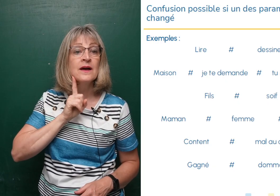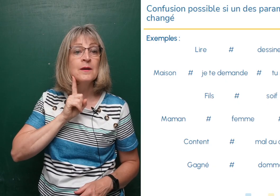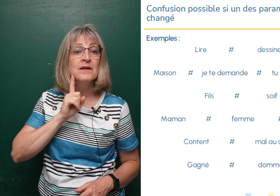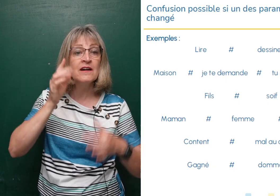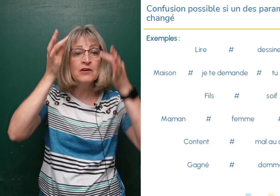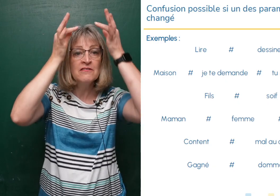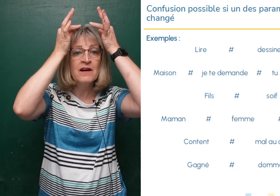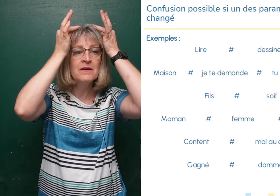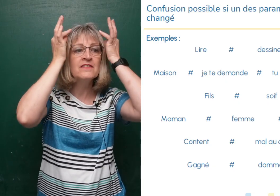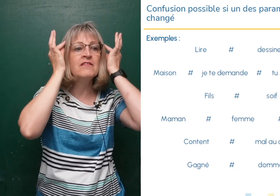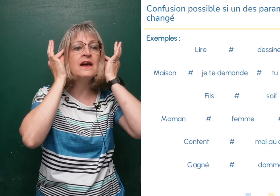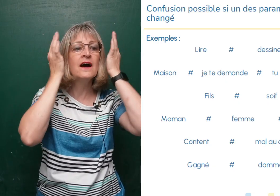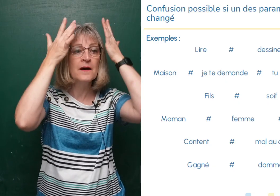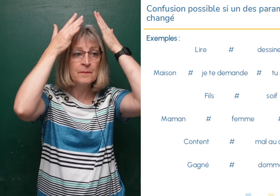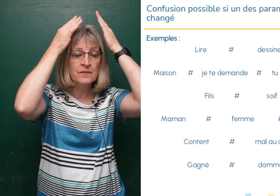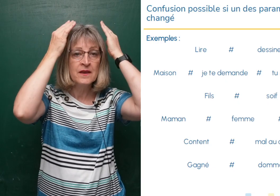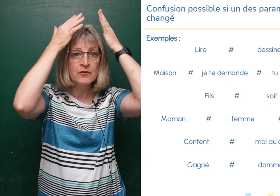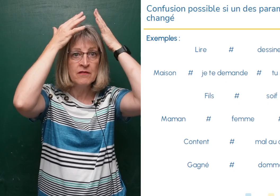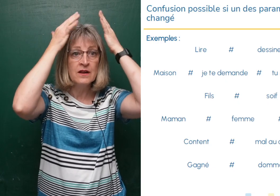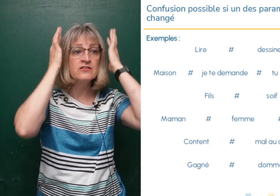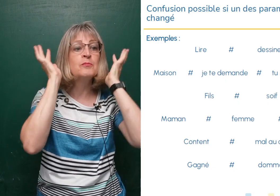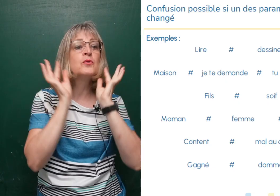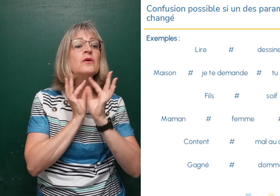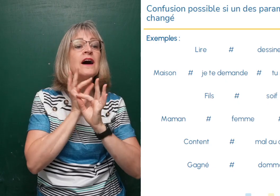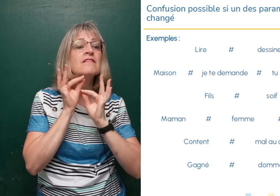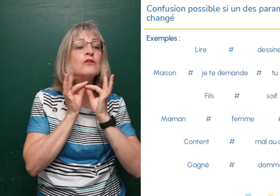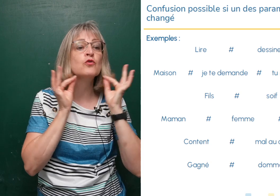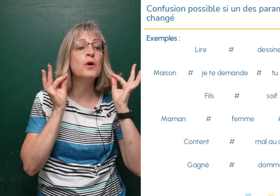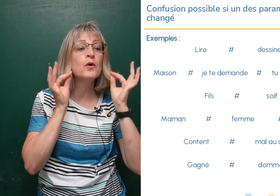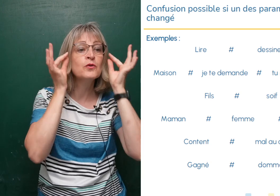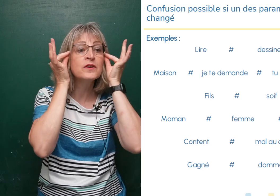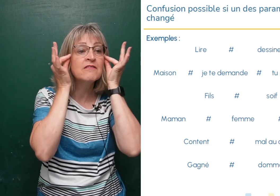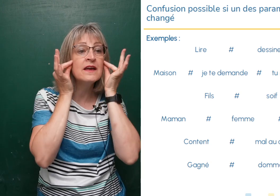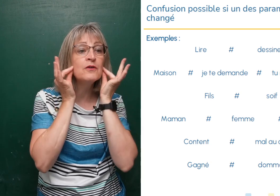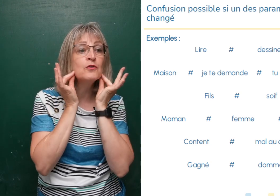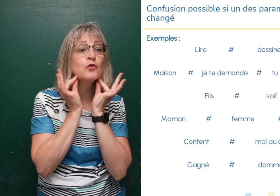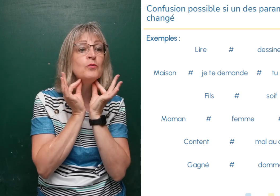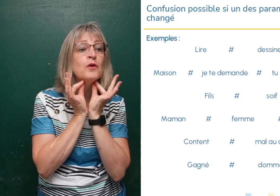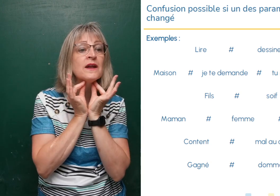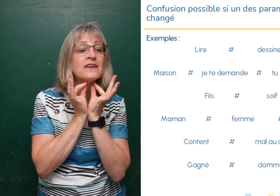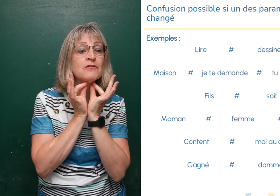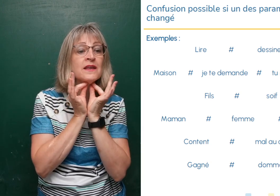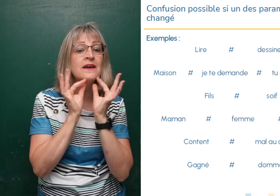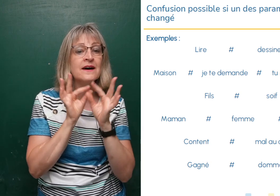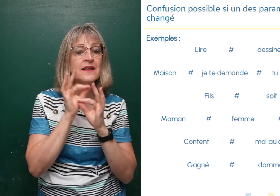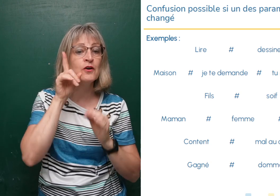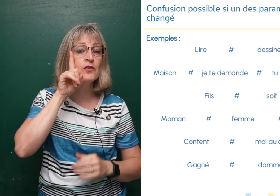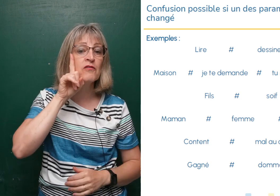Parce qu'avant, les femmes, elles avaient vous savez, un chapeau avec le ruban. Donc il y avait le ruban là qui venait, hein, d'accord? Donc